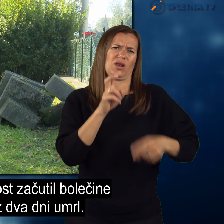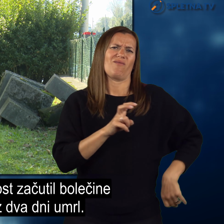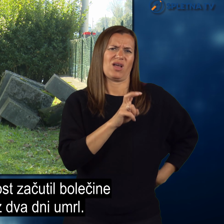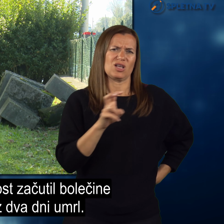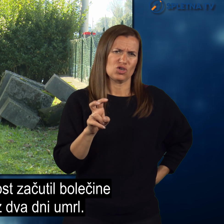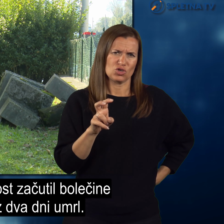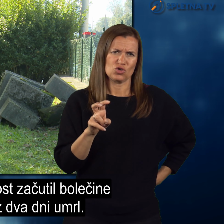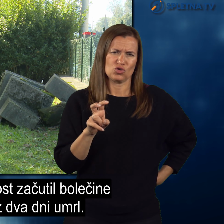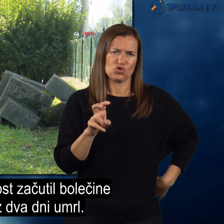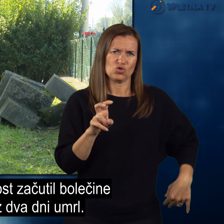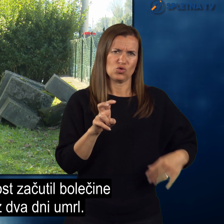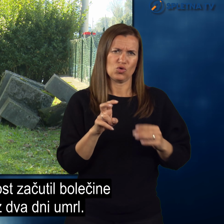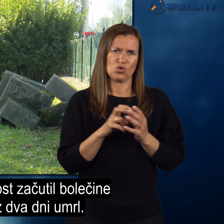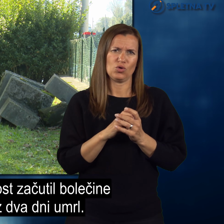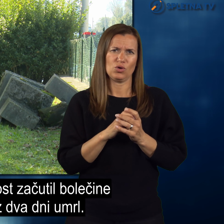v križu